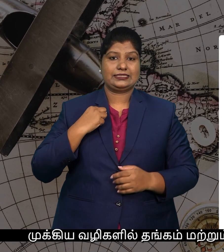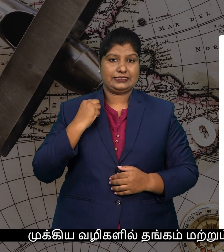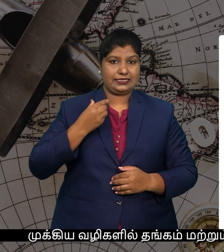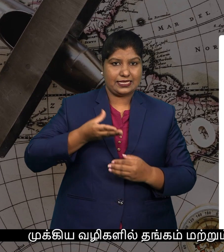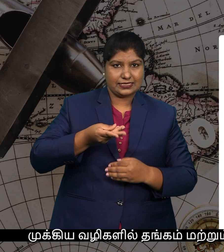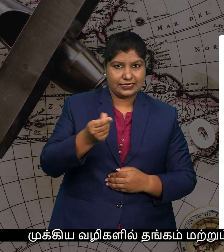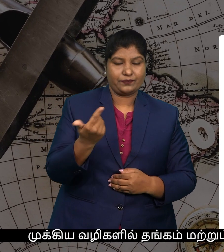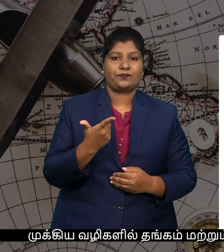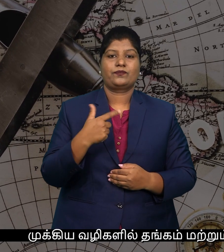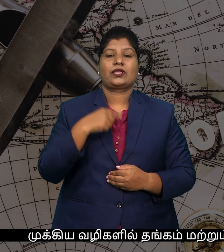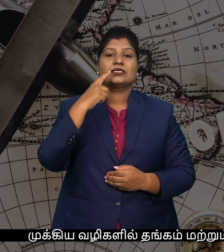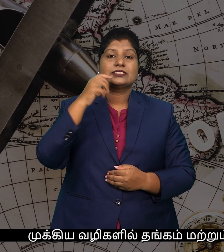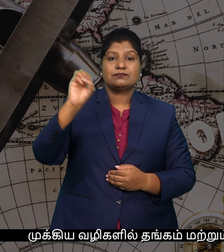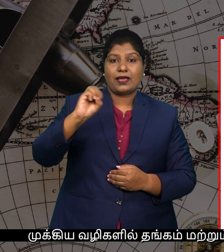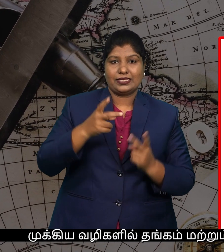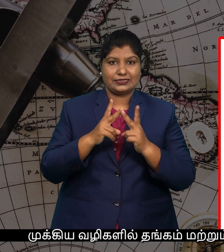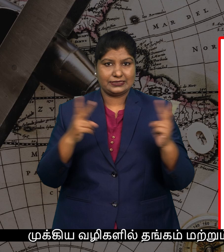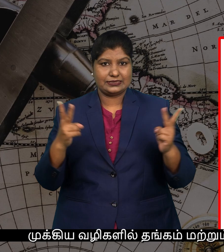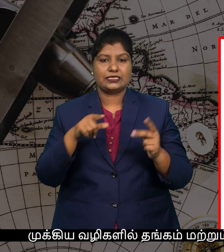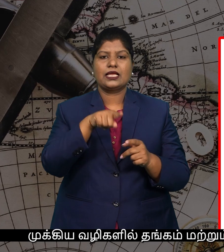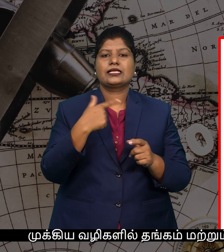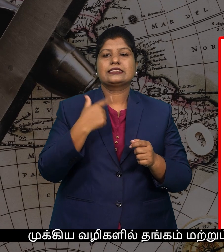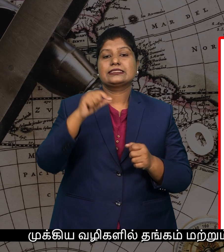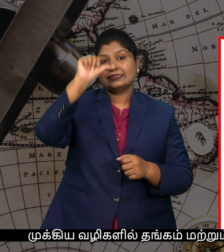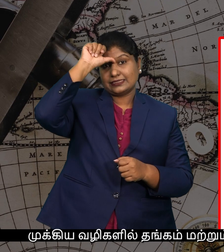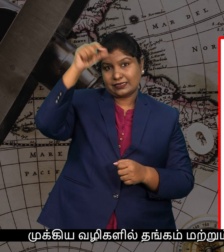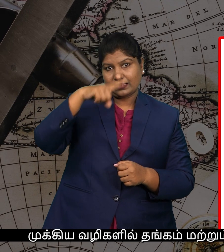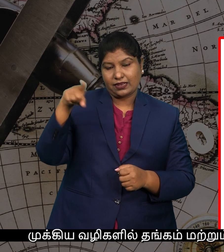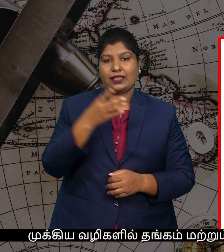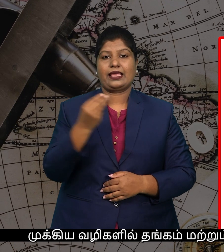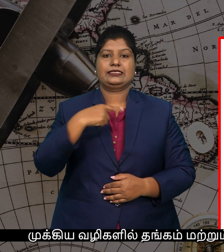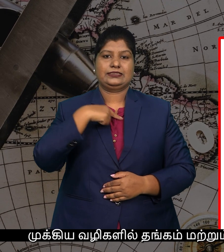வழிகளில் தங்கம் மற்றும் வெள்ளிக்கான வர்த்தகமாக செய்தனர்.